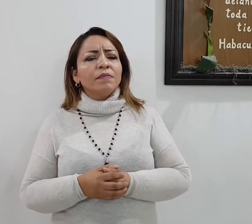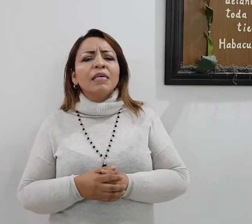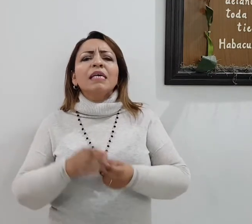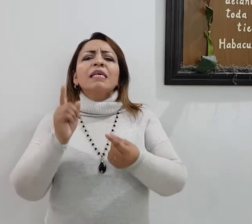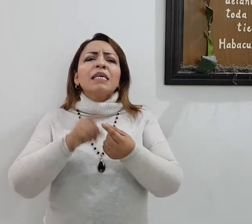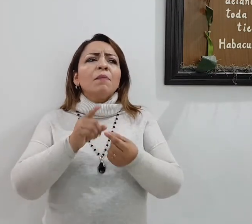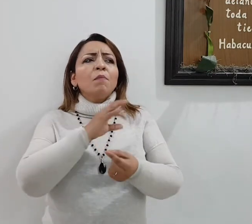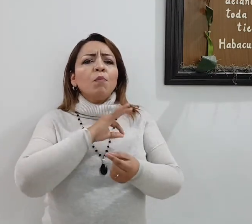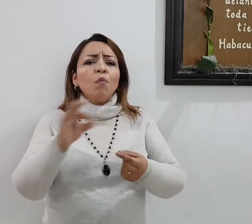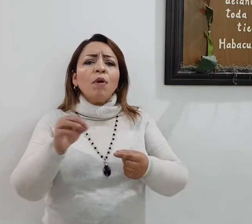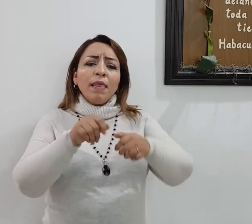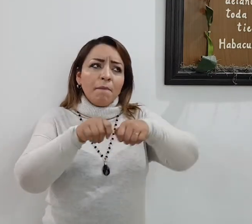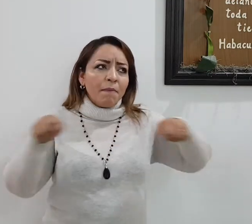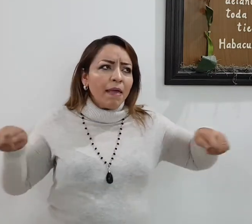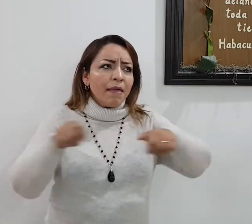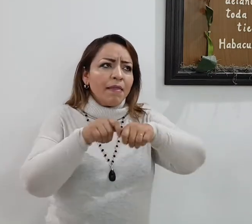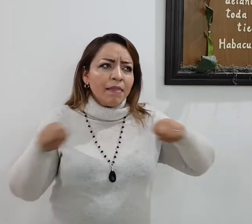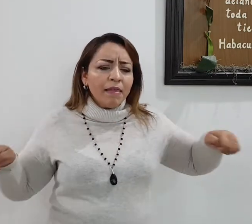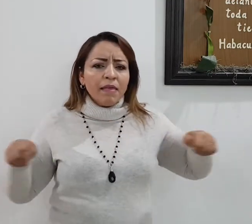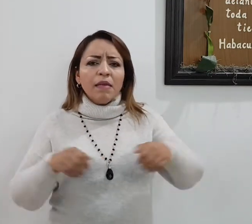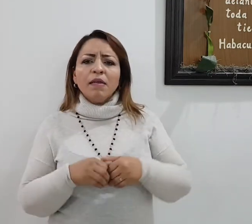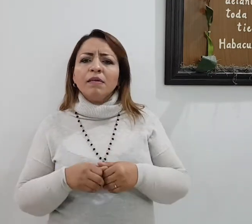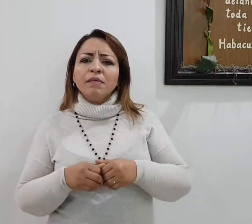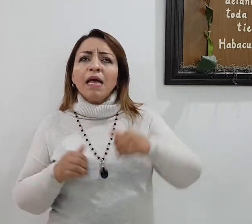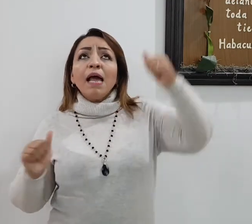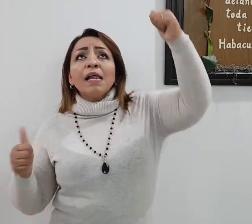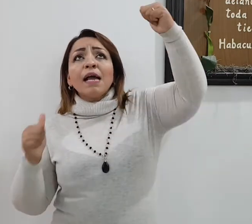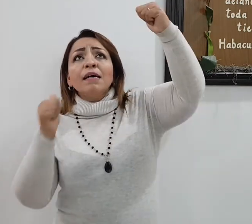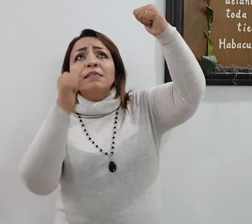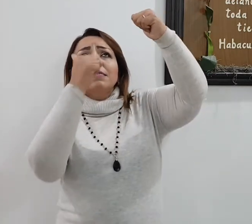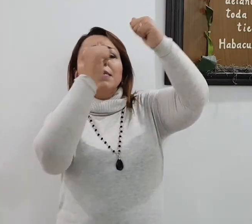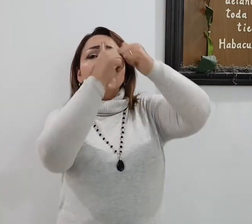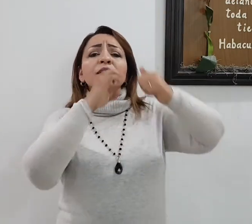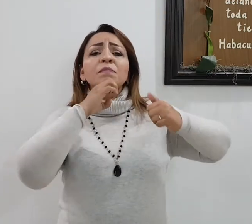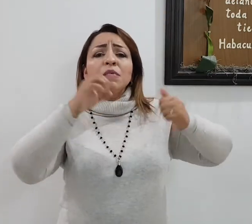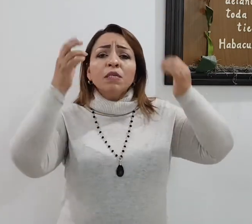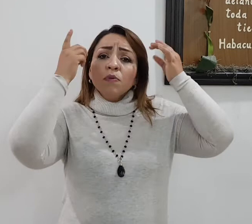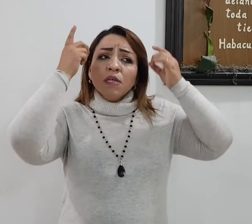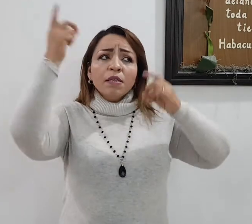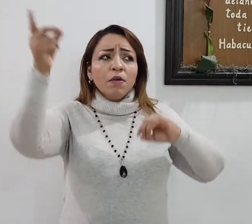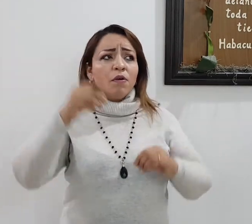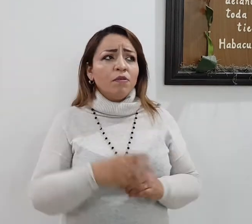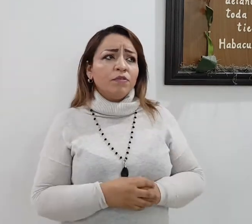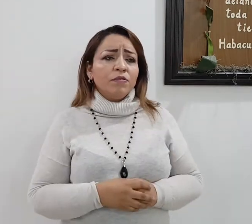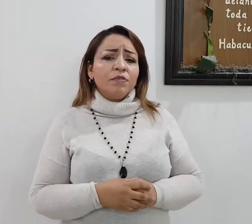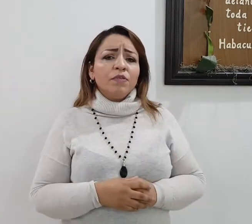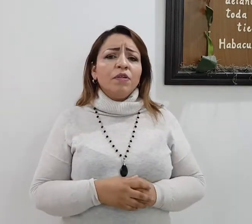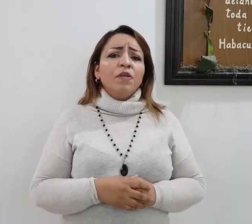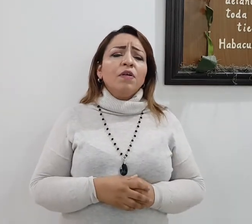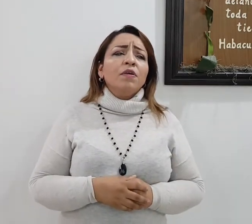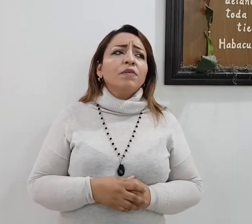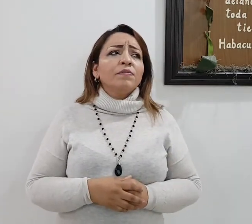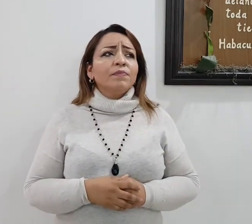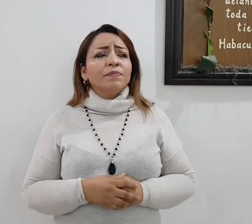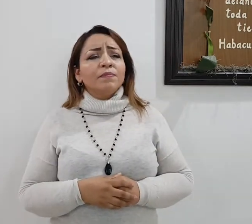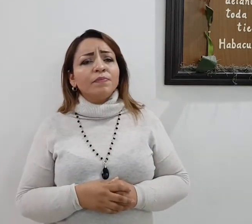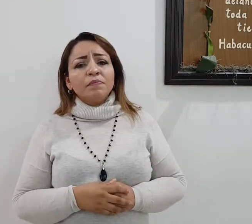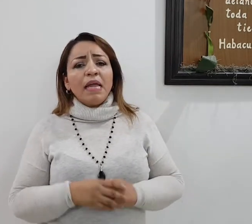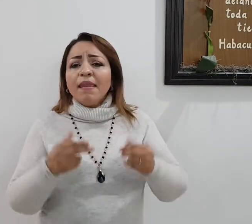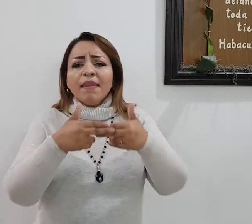puede servirle de consejero? ¿Quién? Nadie más. Dios es más sabio que todos. Dice el siguiente: ¿a quién